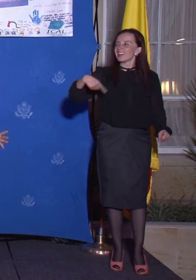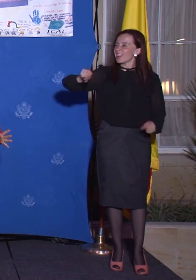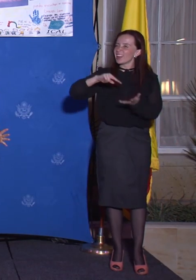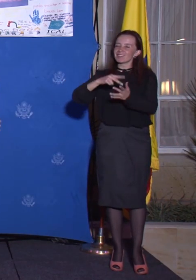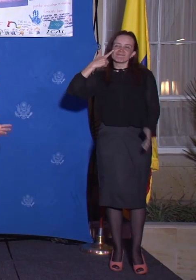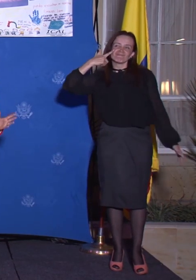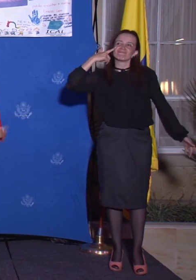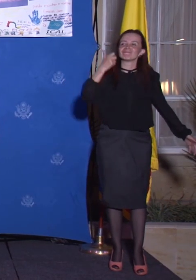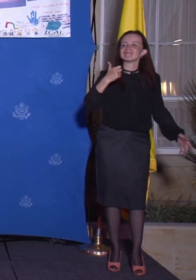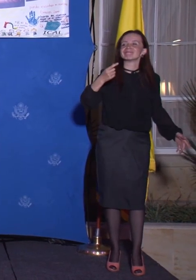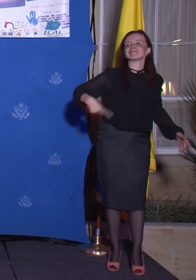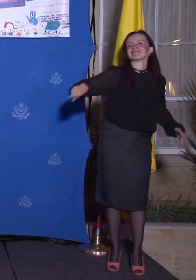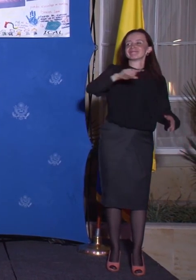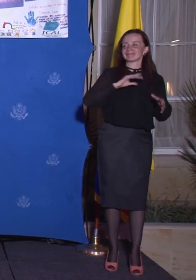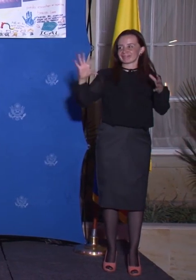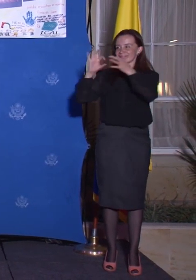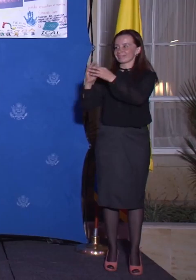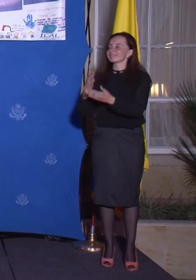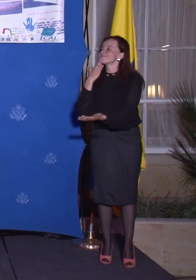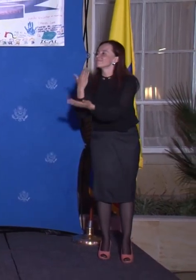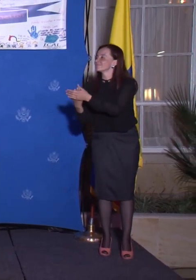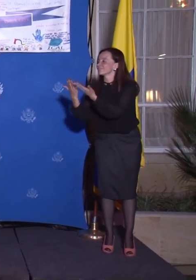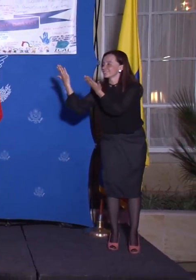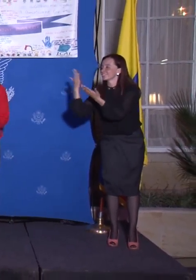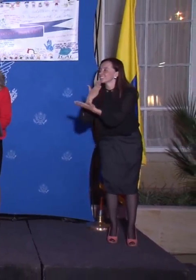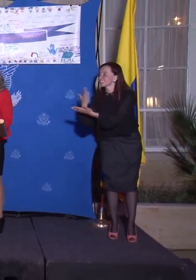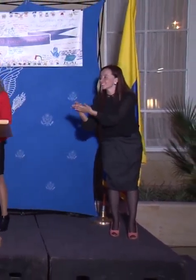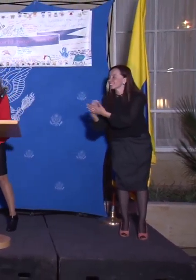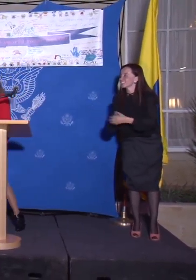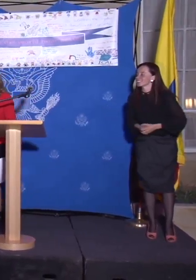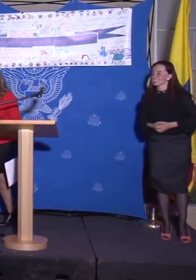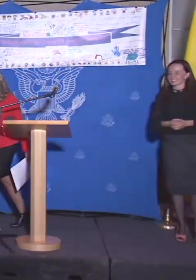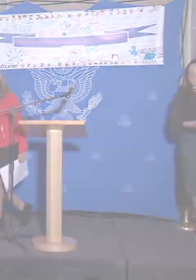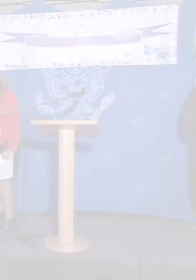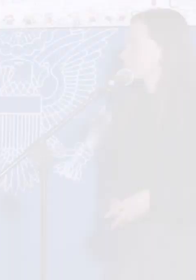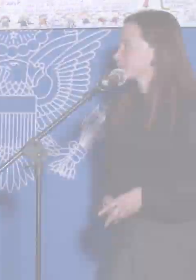estamos súper con aliados como ustedes. Muchas gracias.